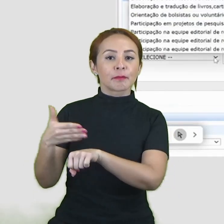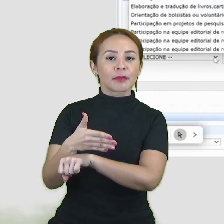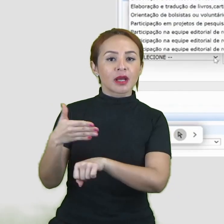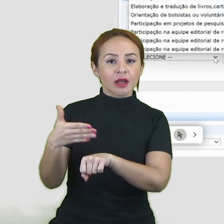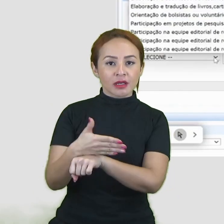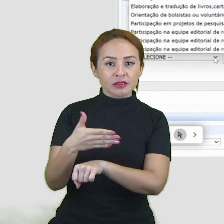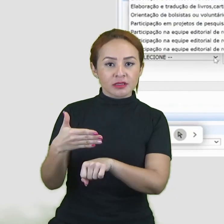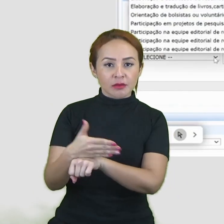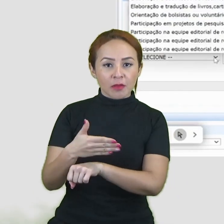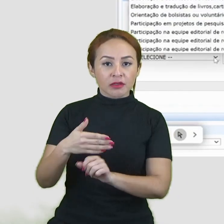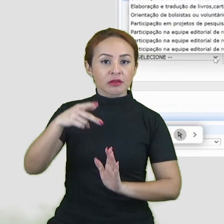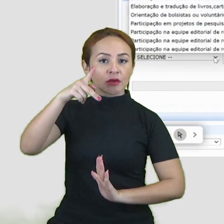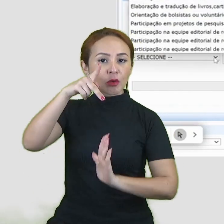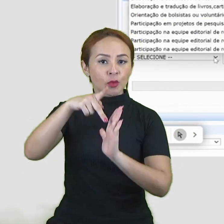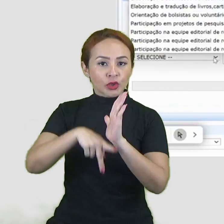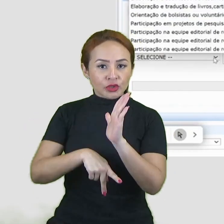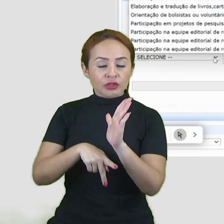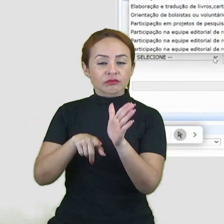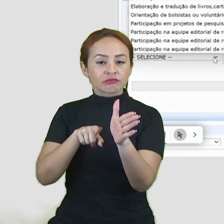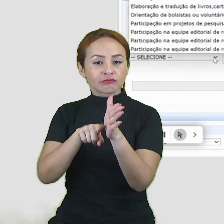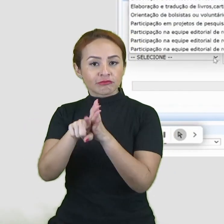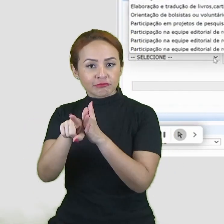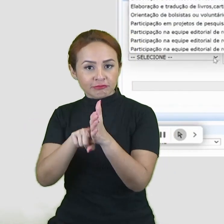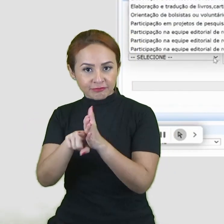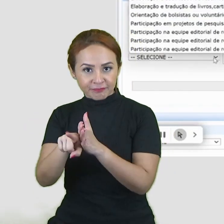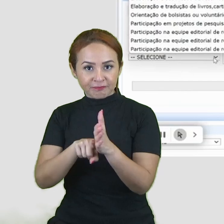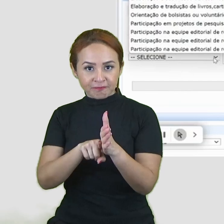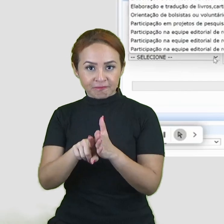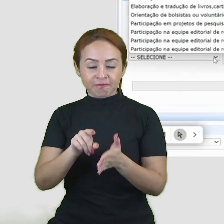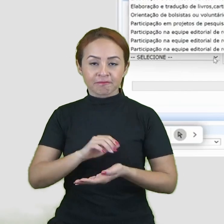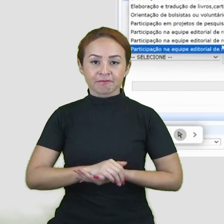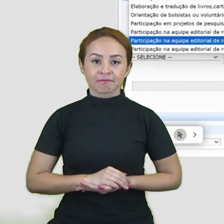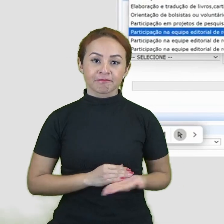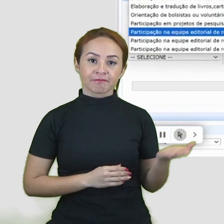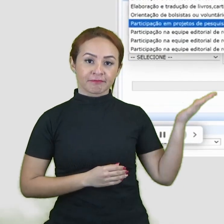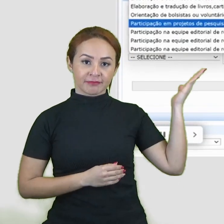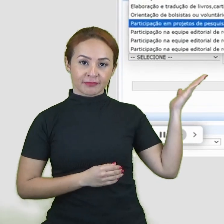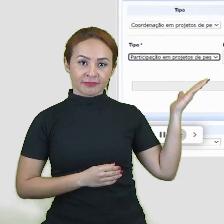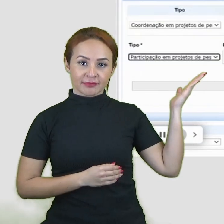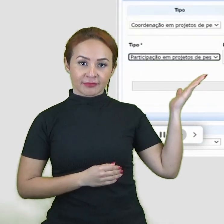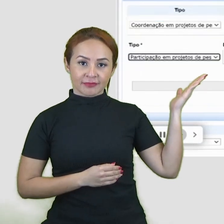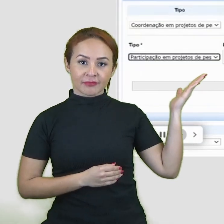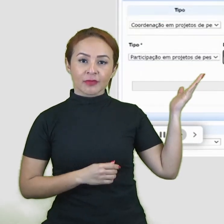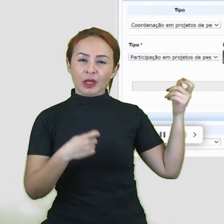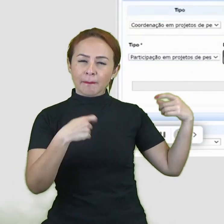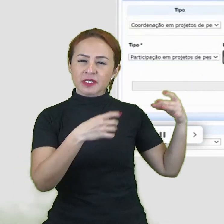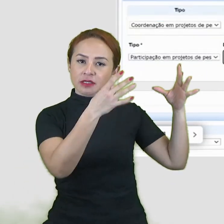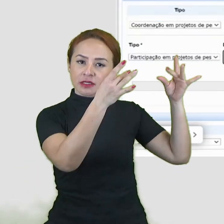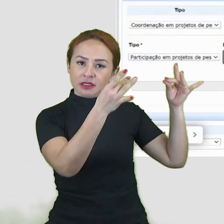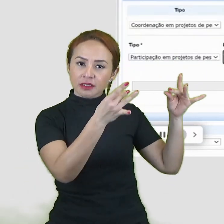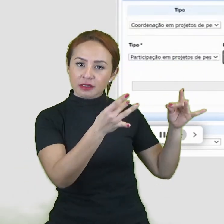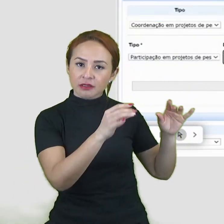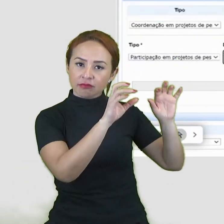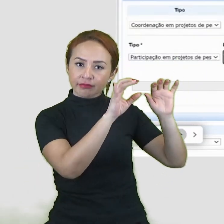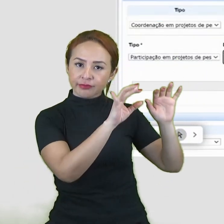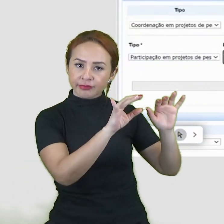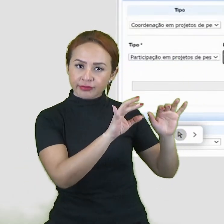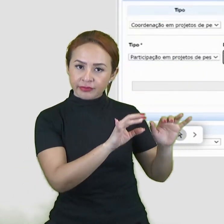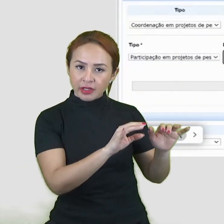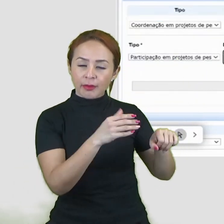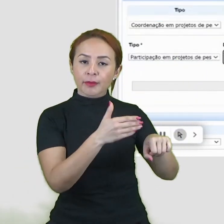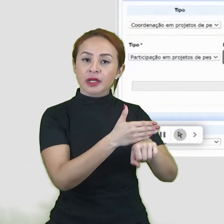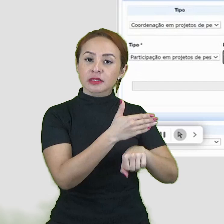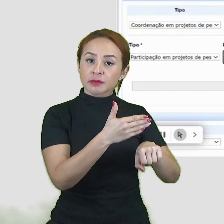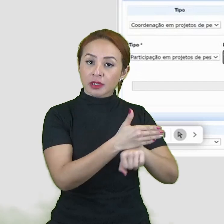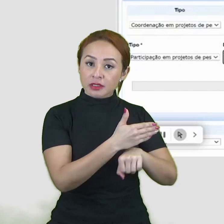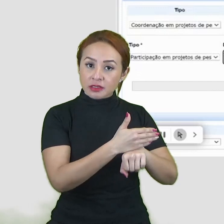E aí, a gente tem aí a participação, né, em projetos de pesquisa. Ele vai descrever